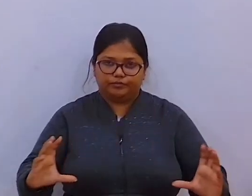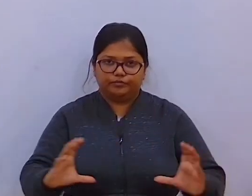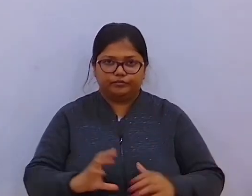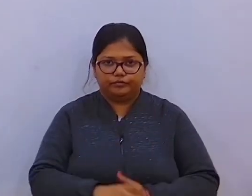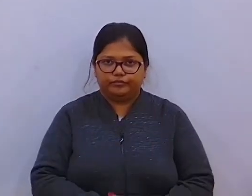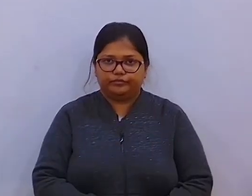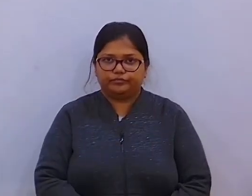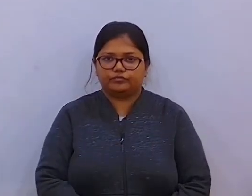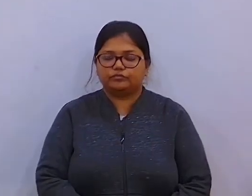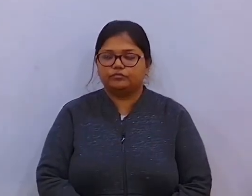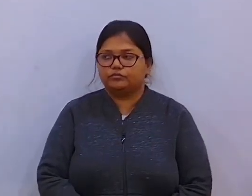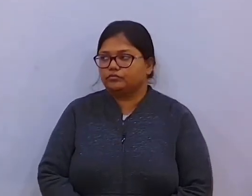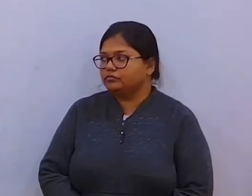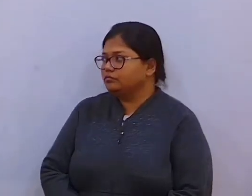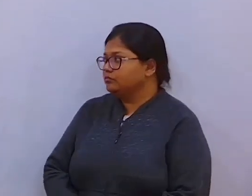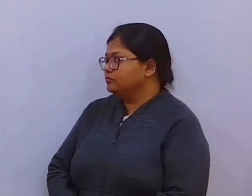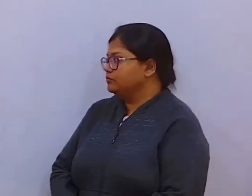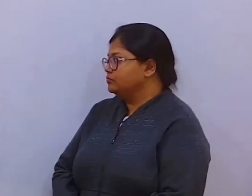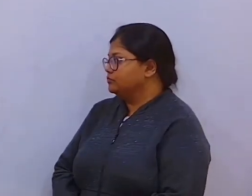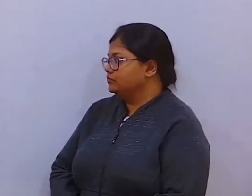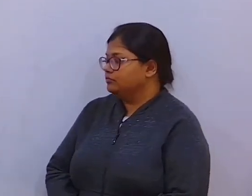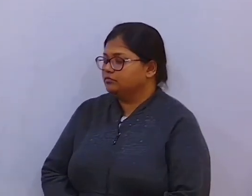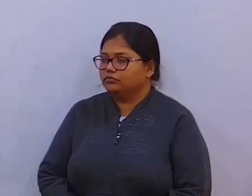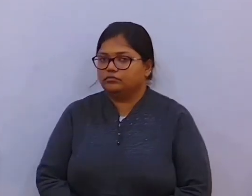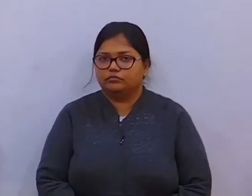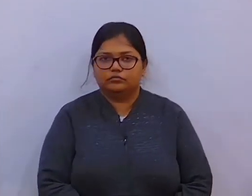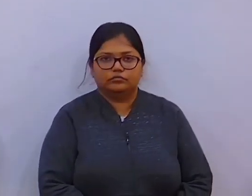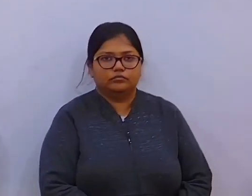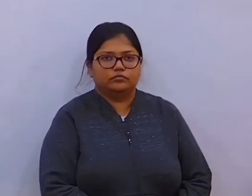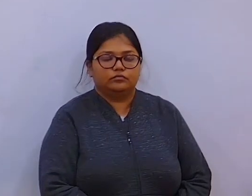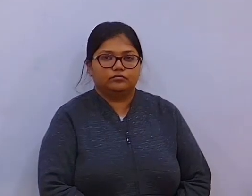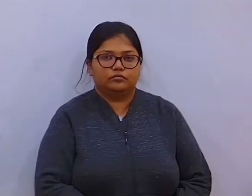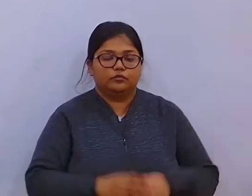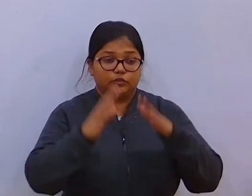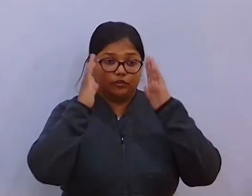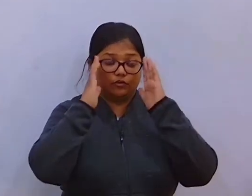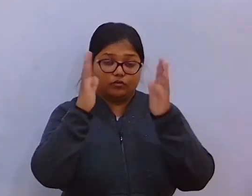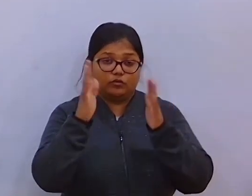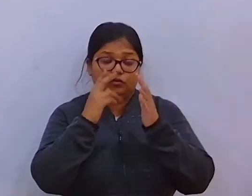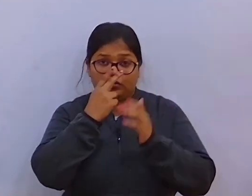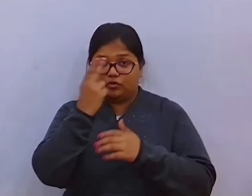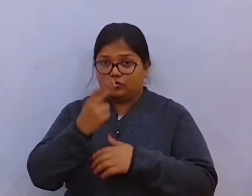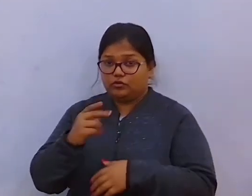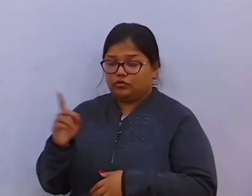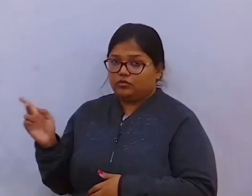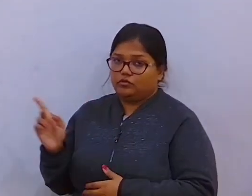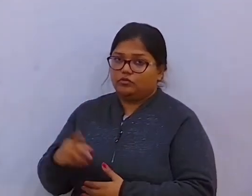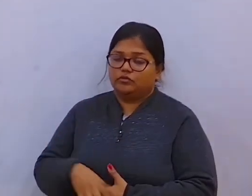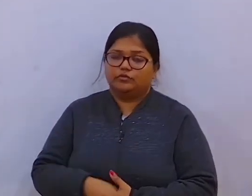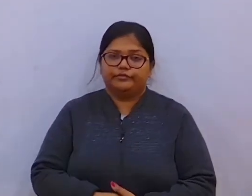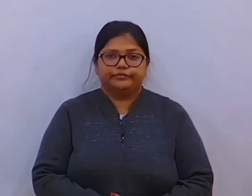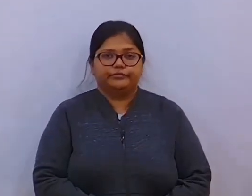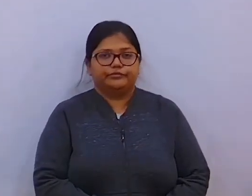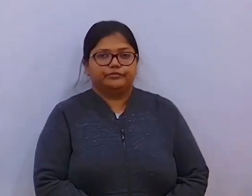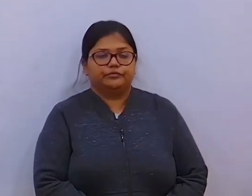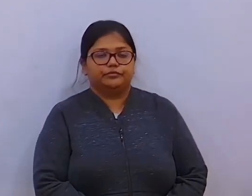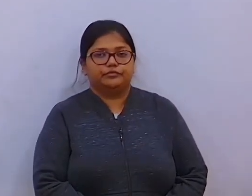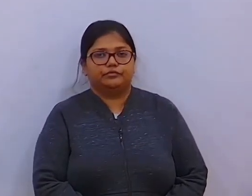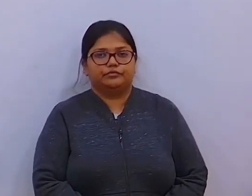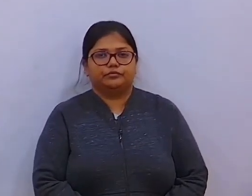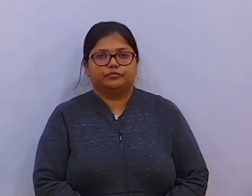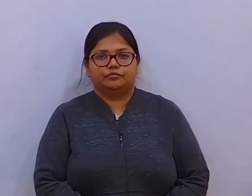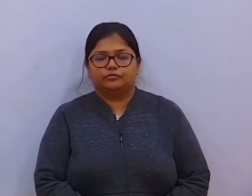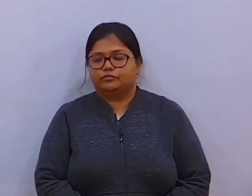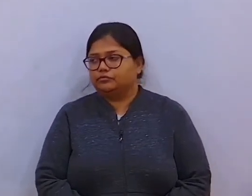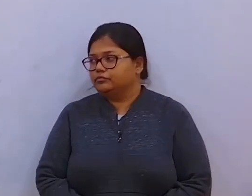ठीक, ग्लोब में क्या आएगा, ये भूमध्य रेखा आ गया, ठीक, भूमध्य रेखा के 5 डिग्री नॉर्थ, ठीक है,